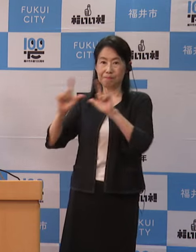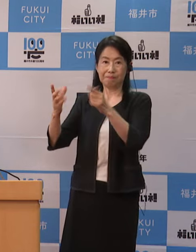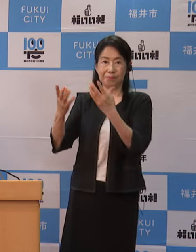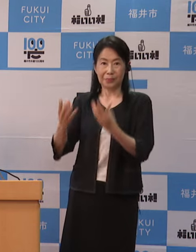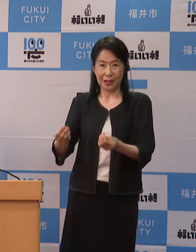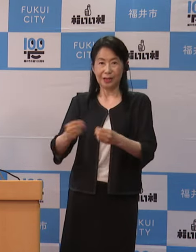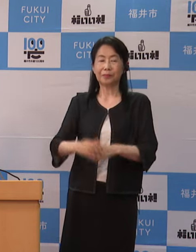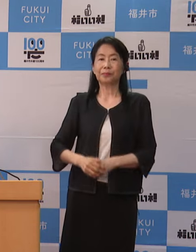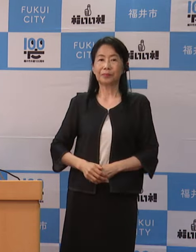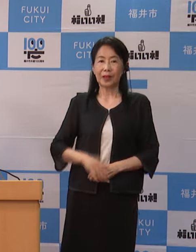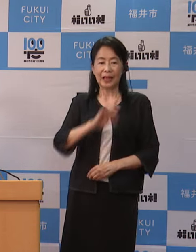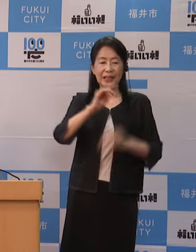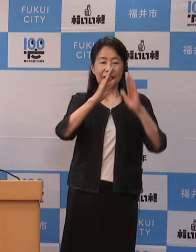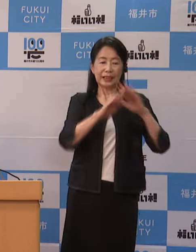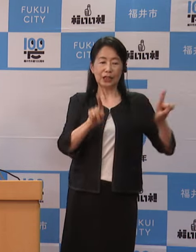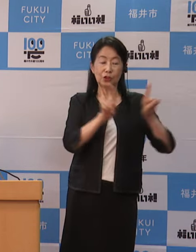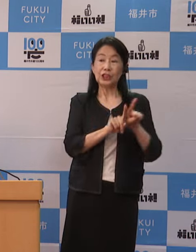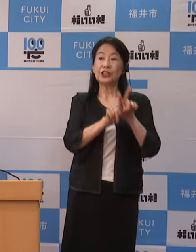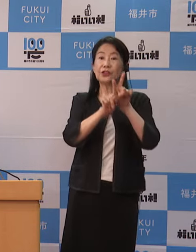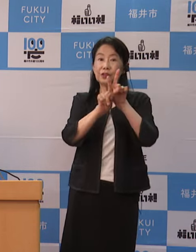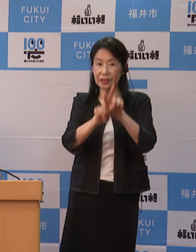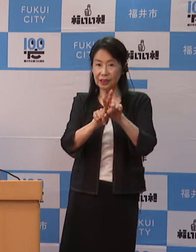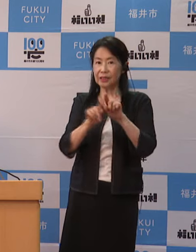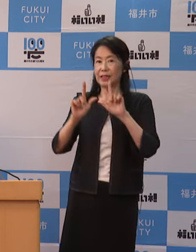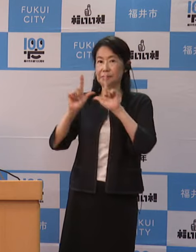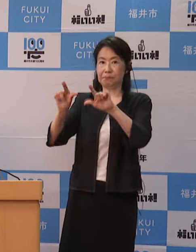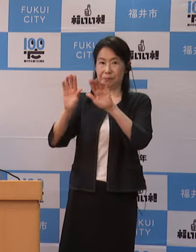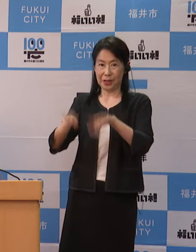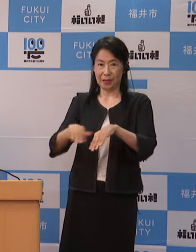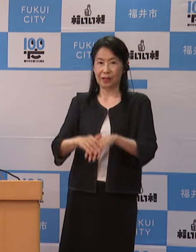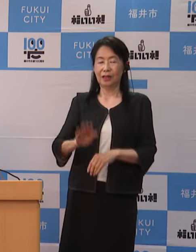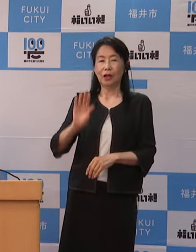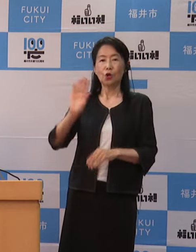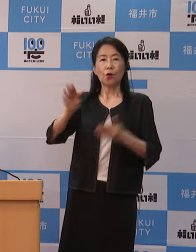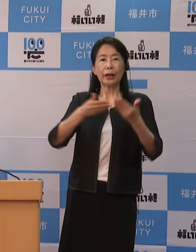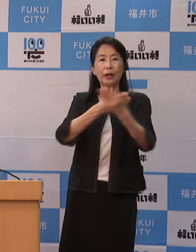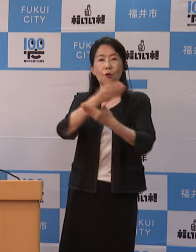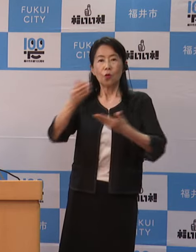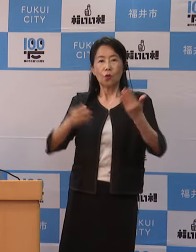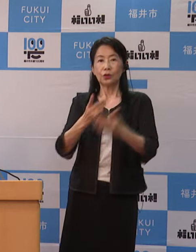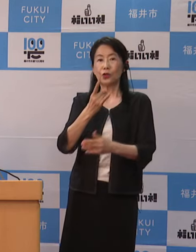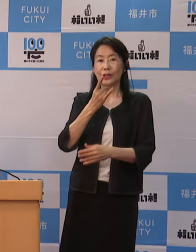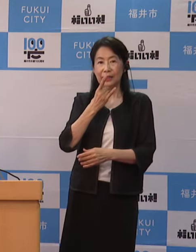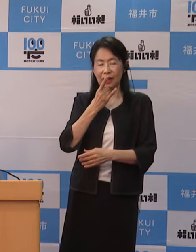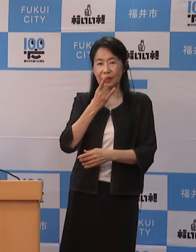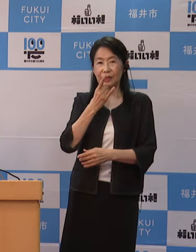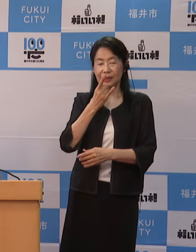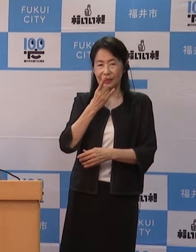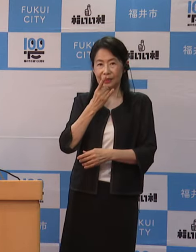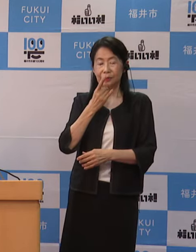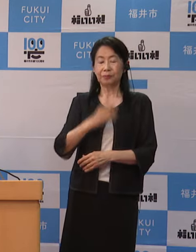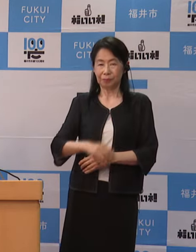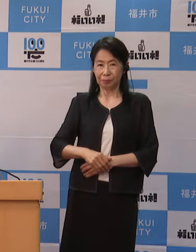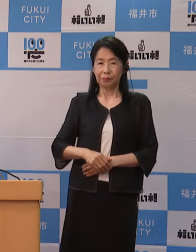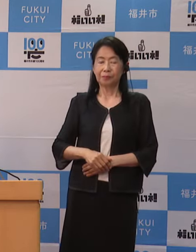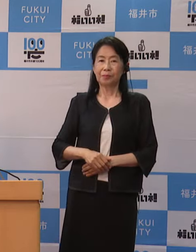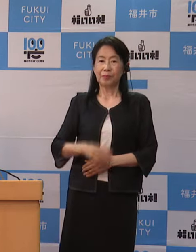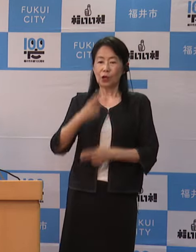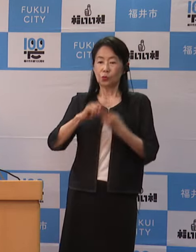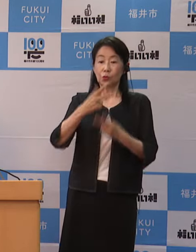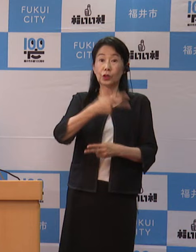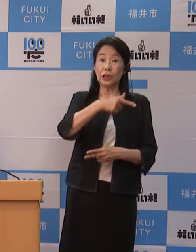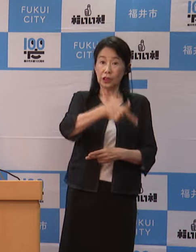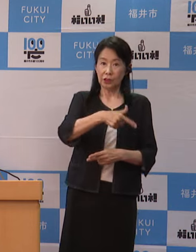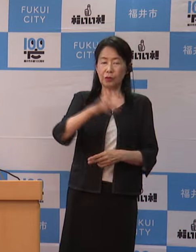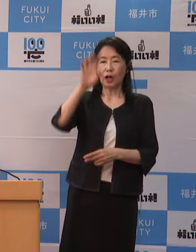が議会の立ち会いのもとでしたと。これからの交流に期待するというか、やっぱり福祉としてはヨ